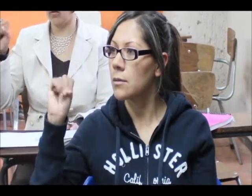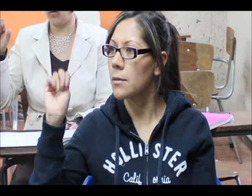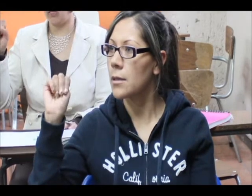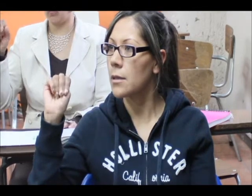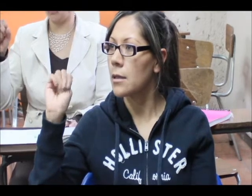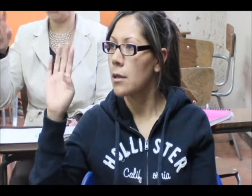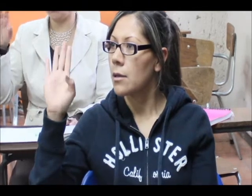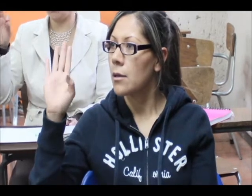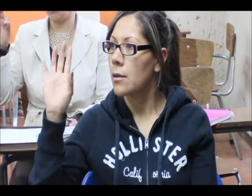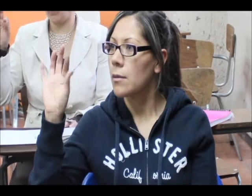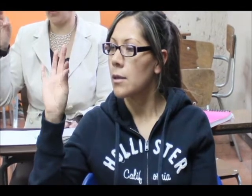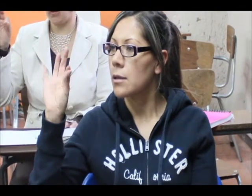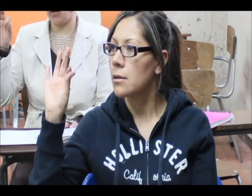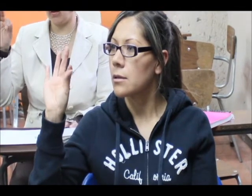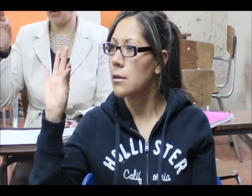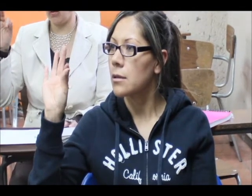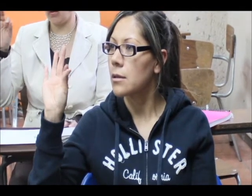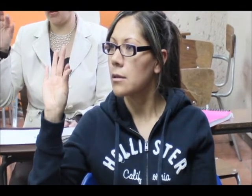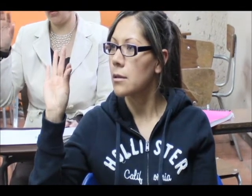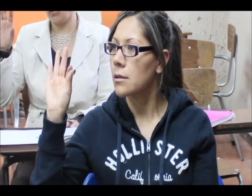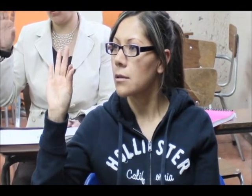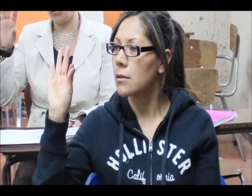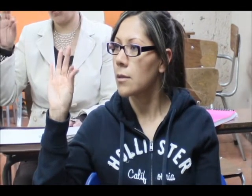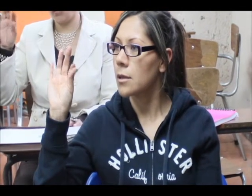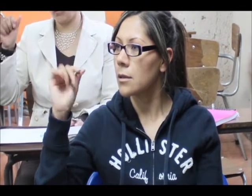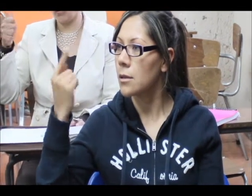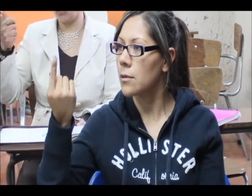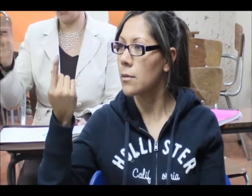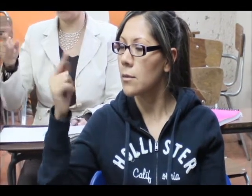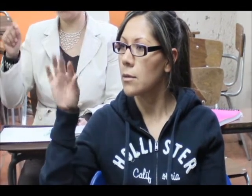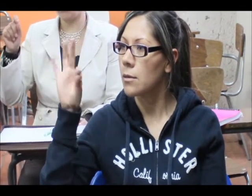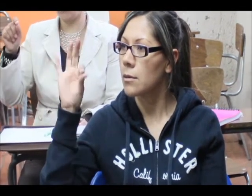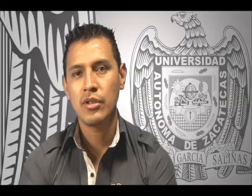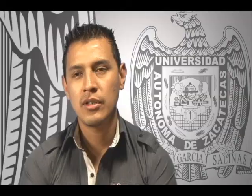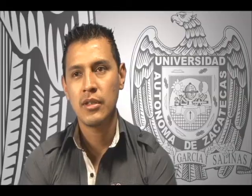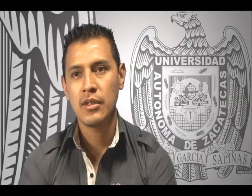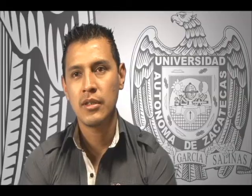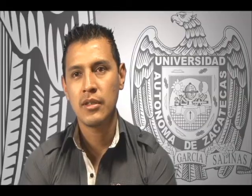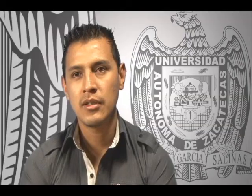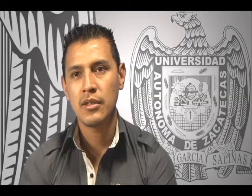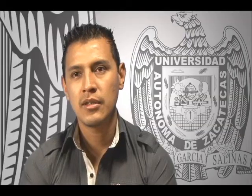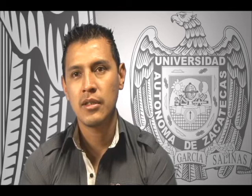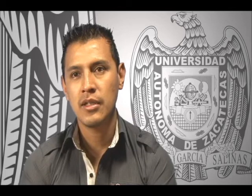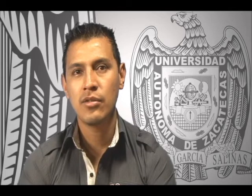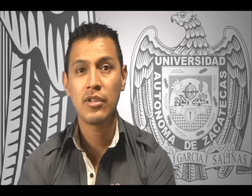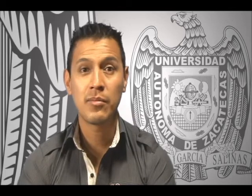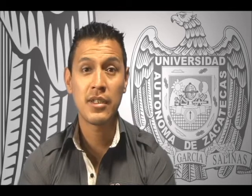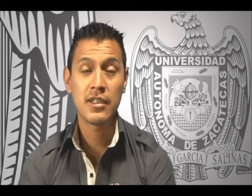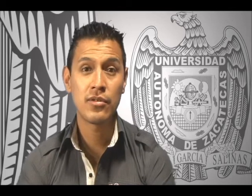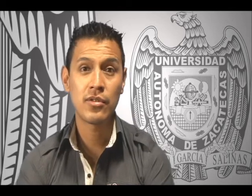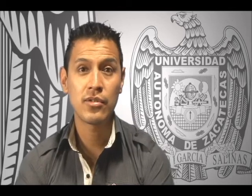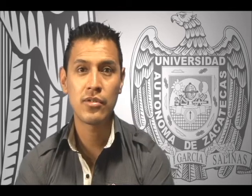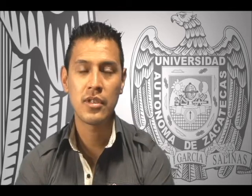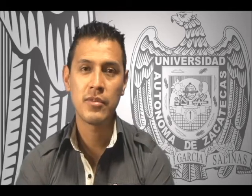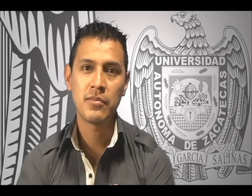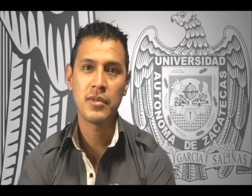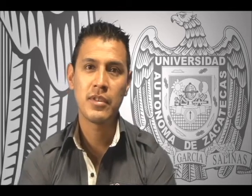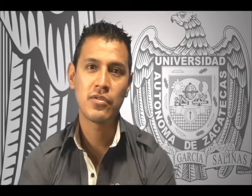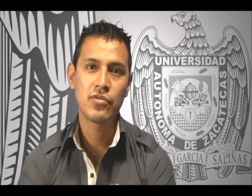hay más la necesidad de este tipo de lenguaje de señas. Por decirlo, yo soy hijo de padres sordos. O mis papás son